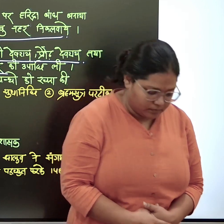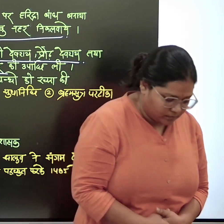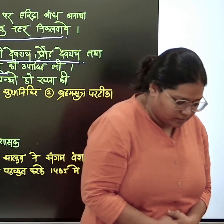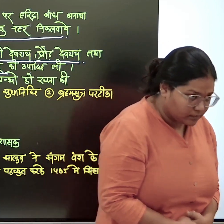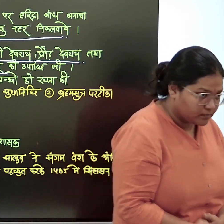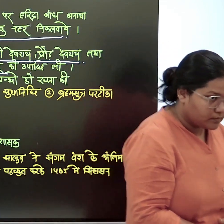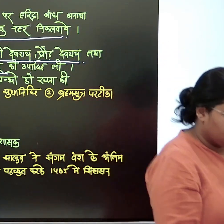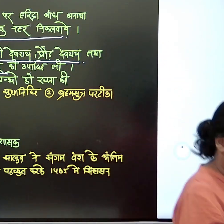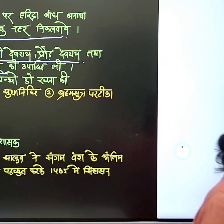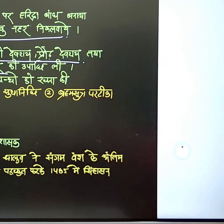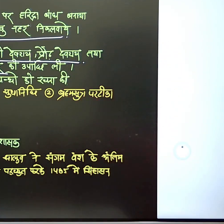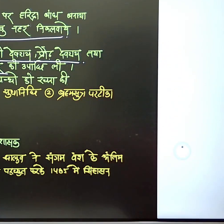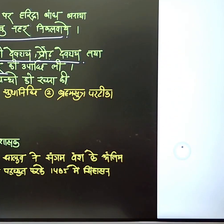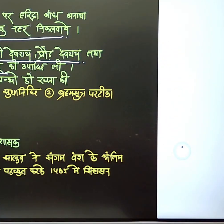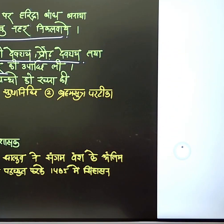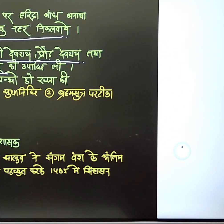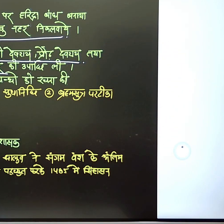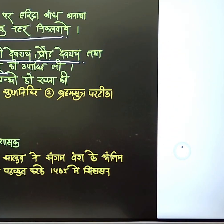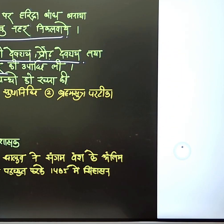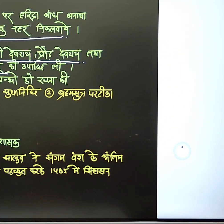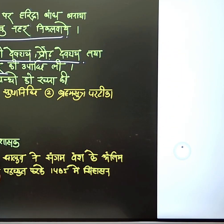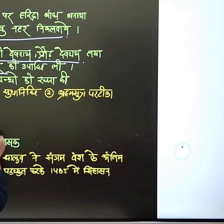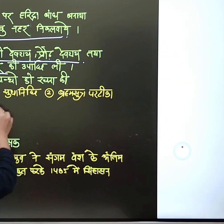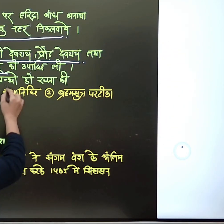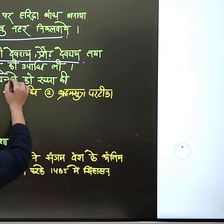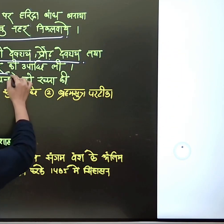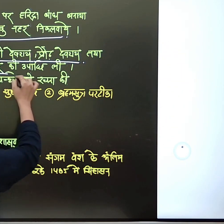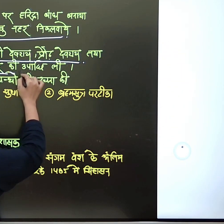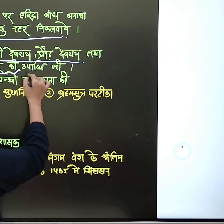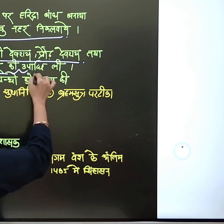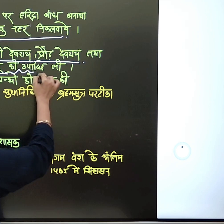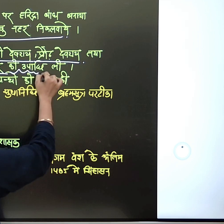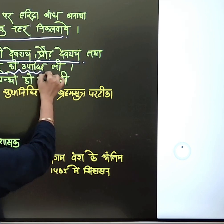ठीक, गजबेटकर की उपाधि ली,